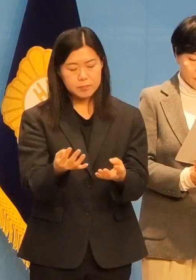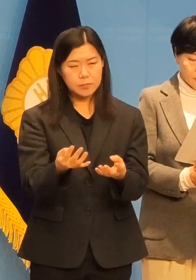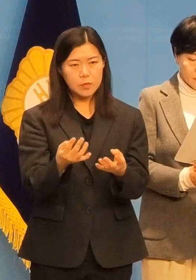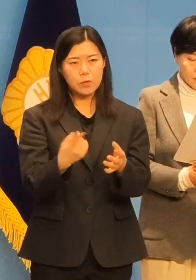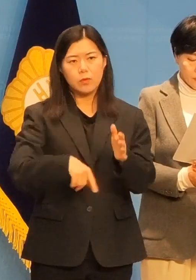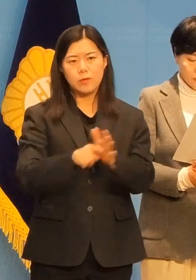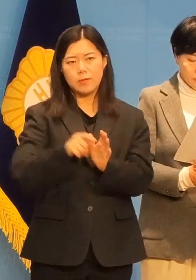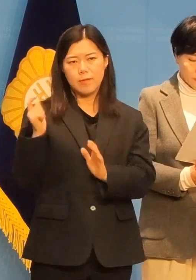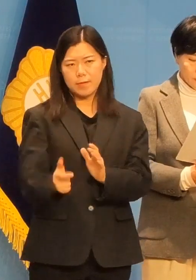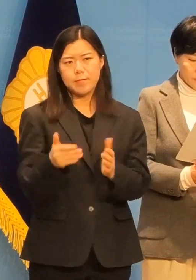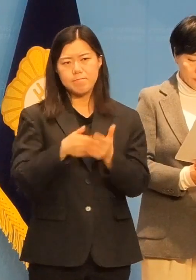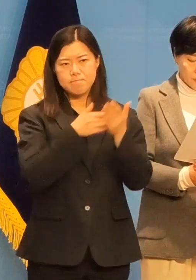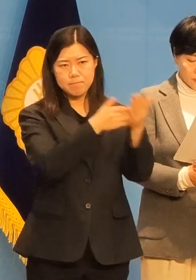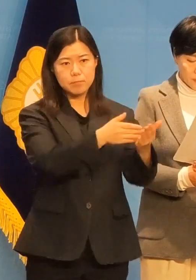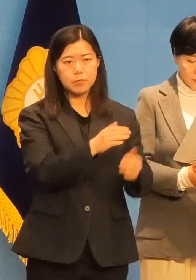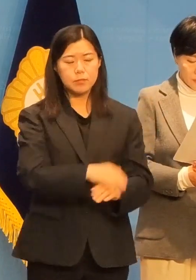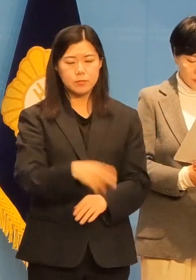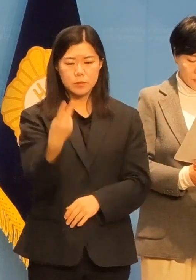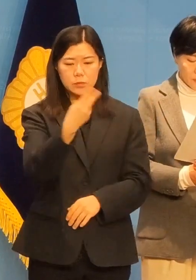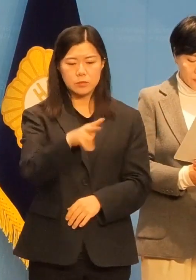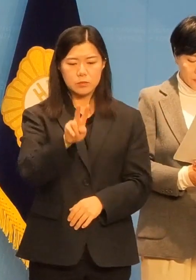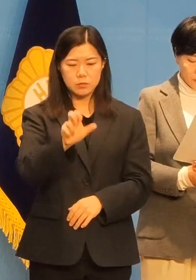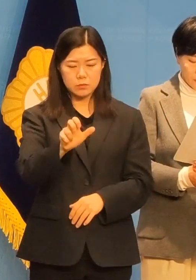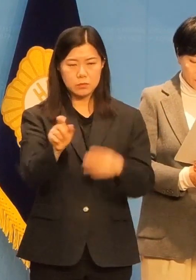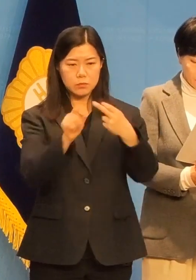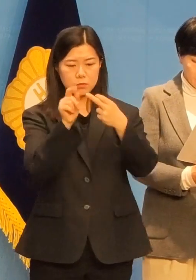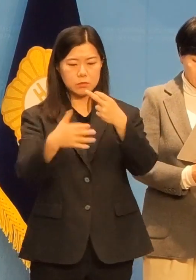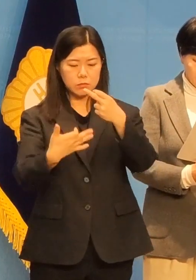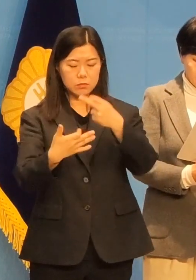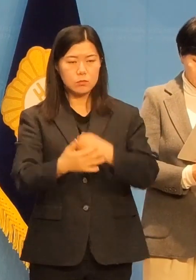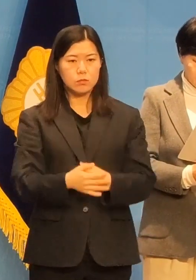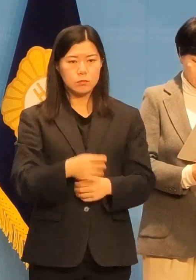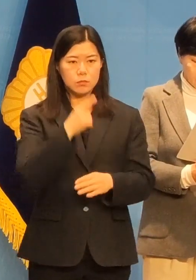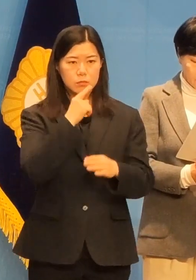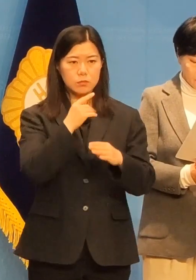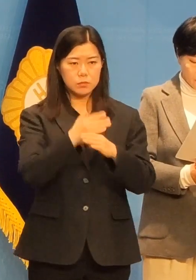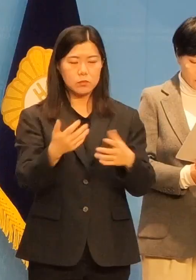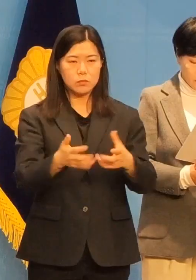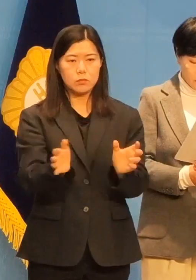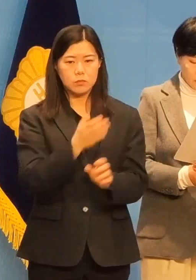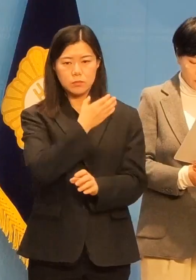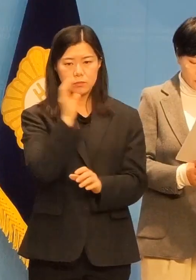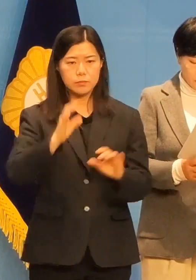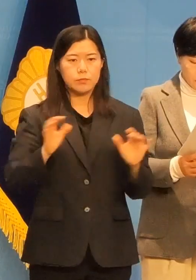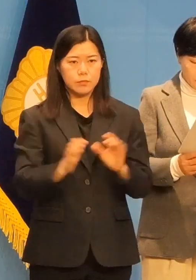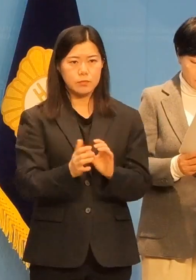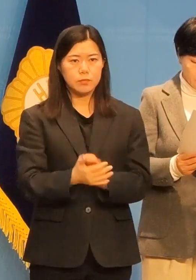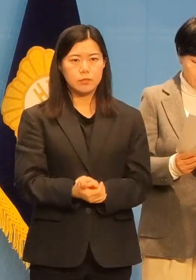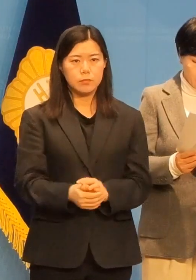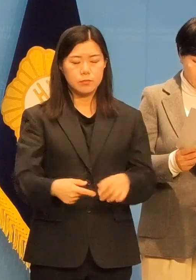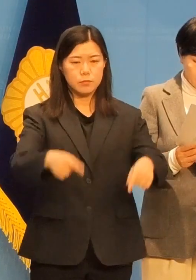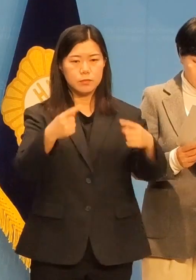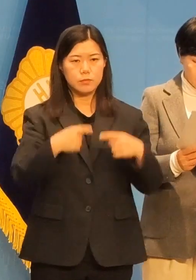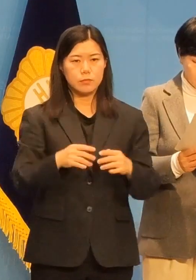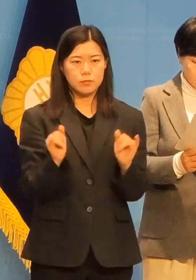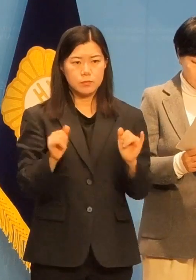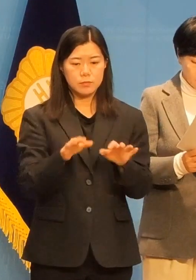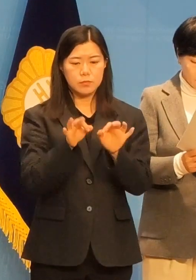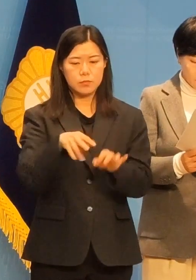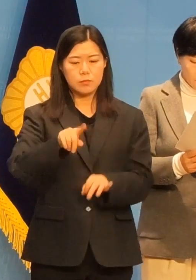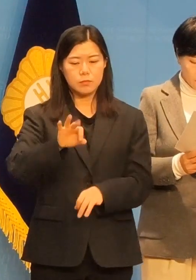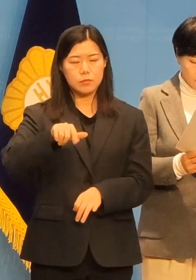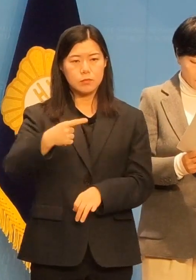강력히 요구합니다. 2025년 12월 19일 민주진영 원로 1동 참가자는